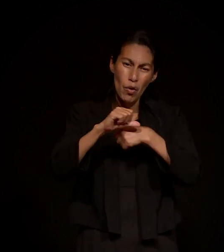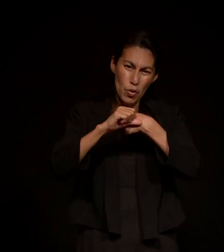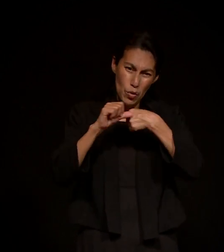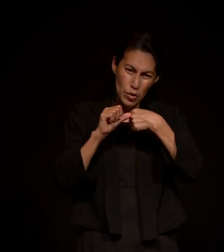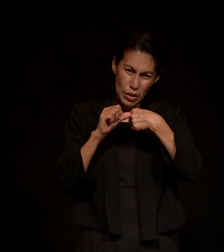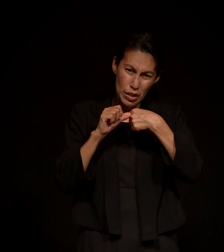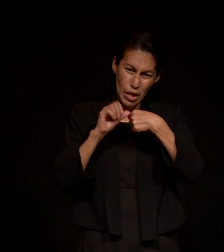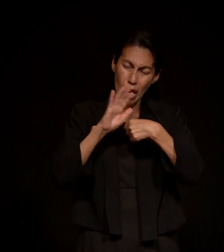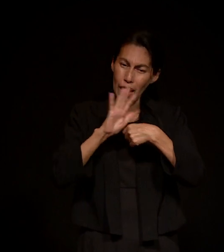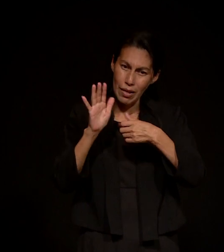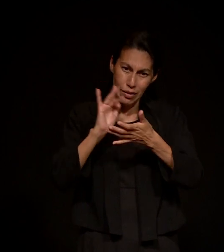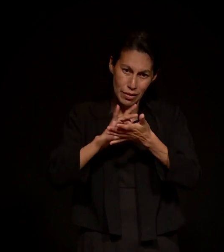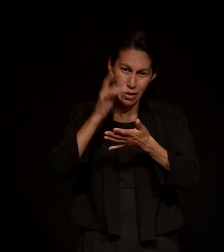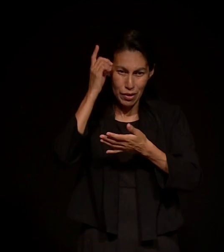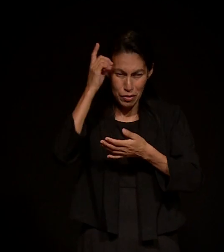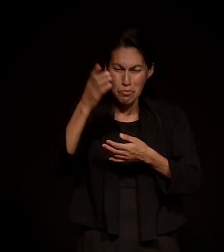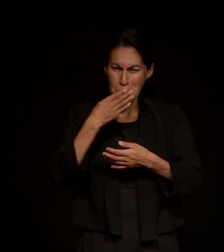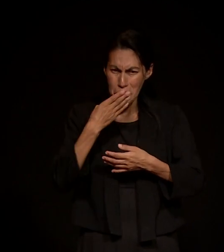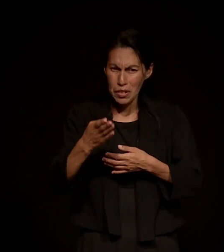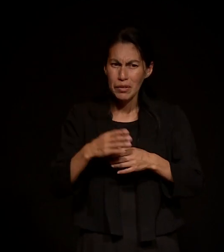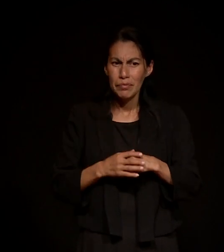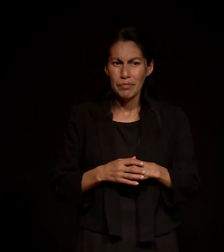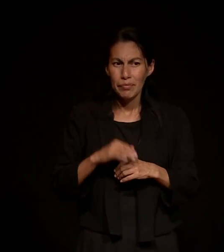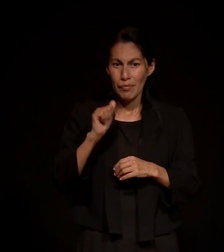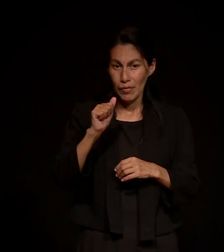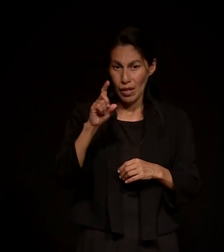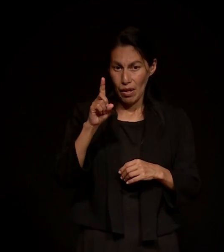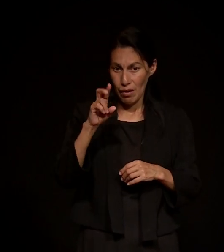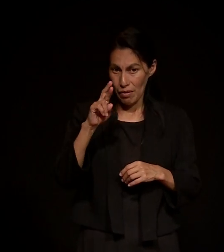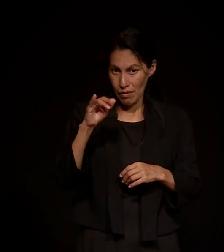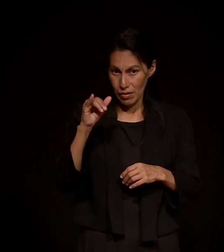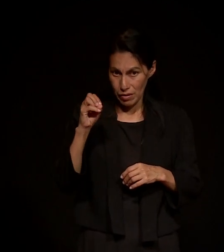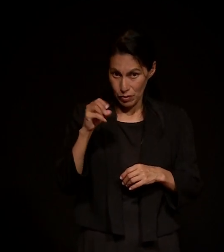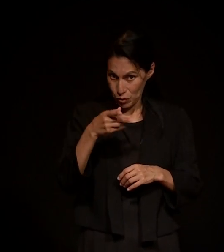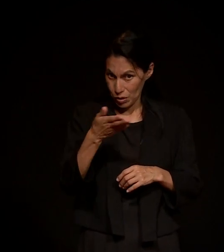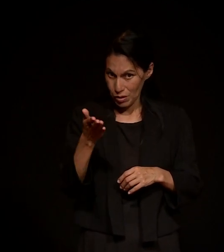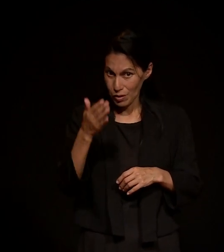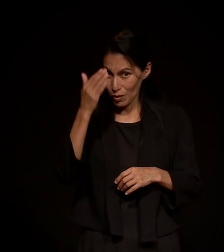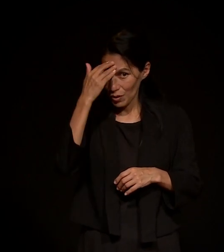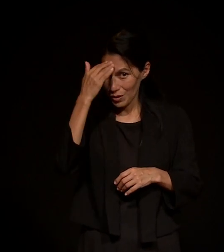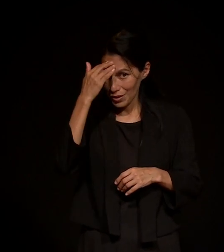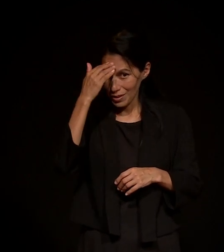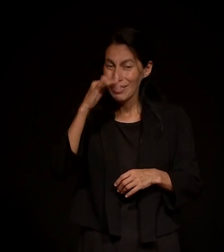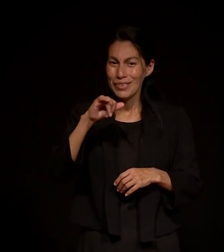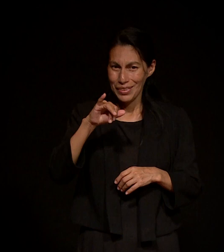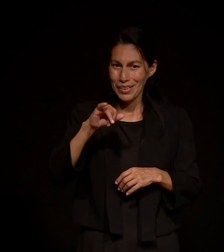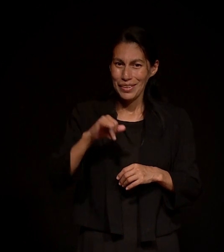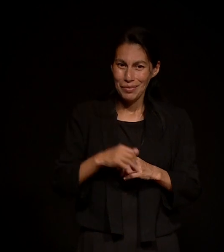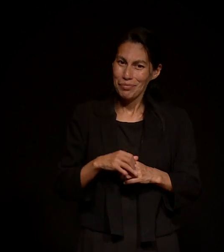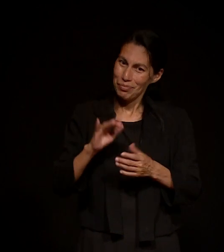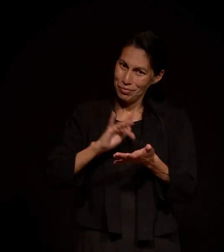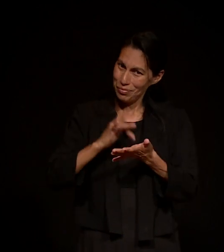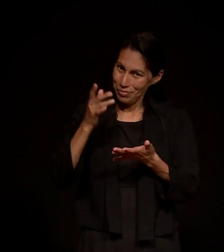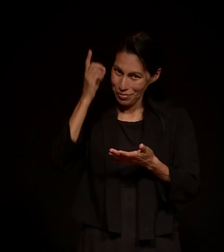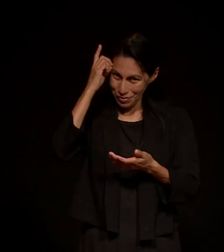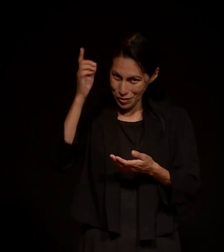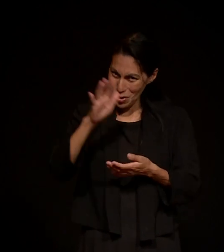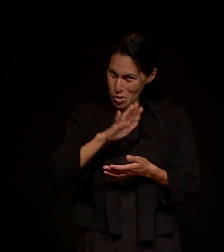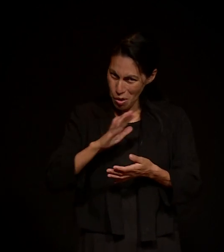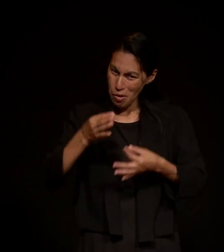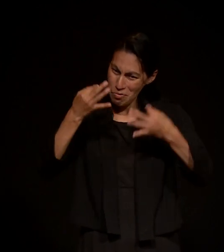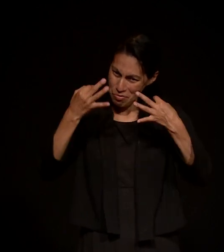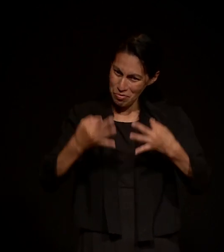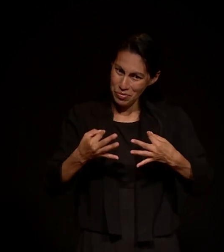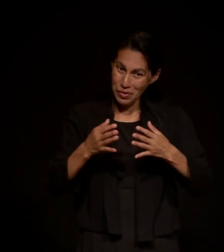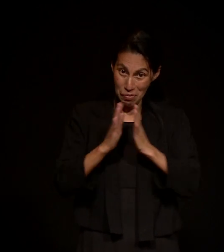se está recuperando. ¿Conocen a Aldrich? Bueno, gracias a Dios porque